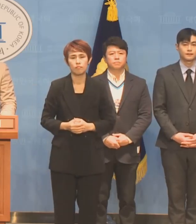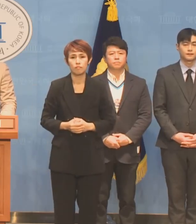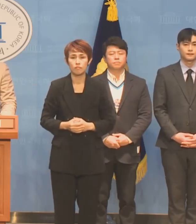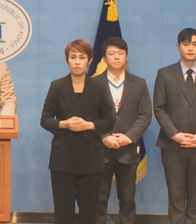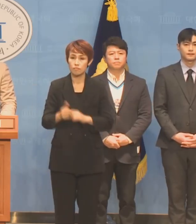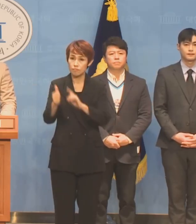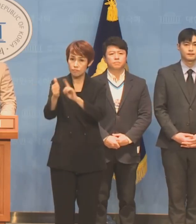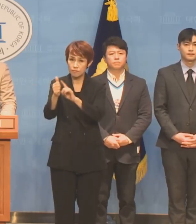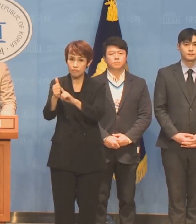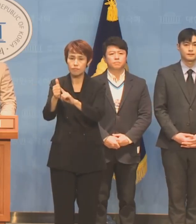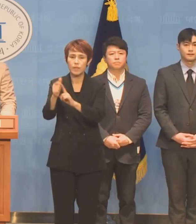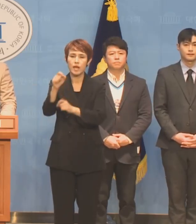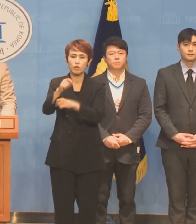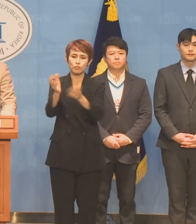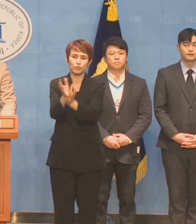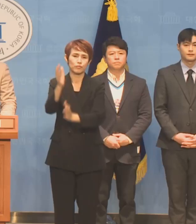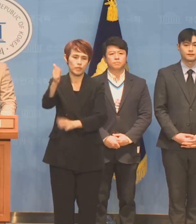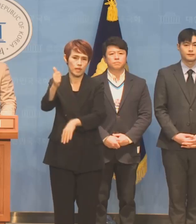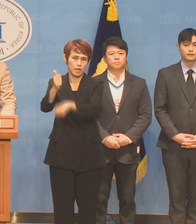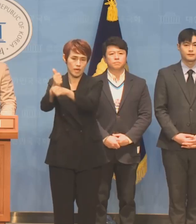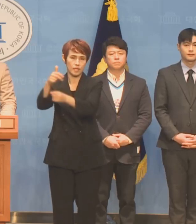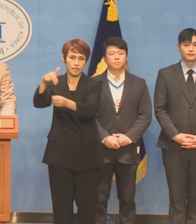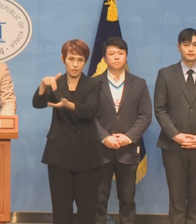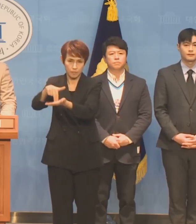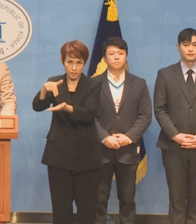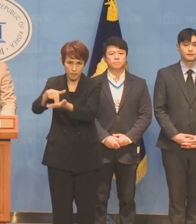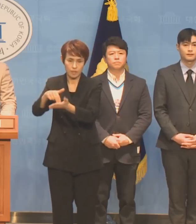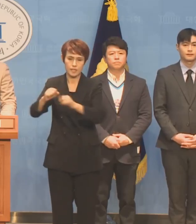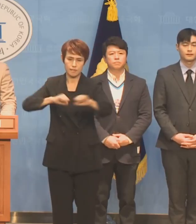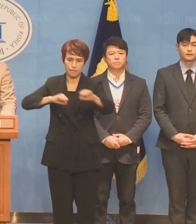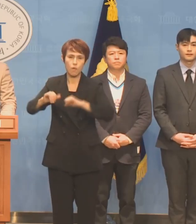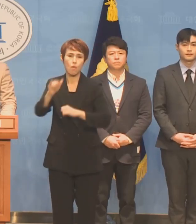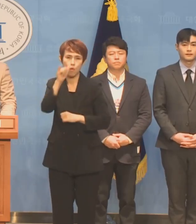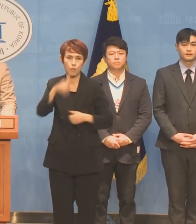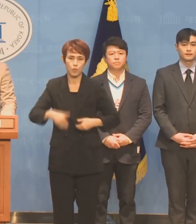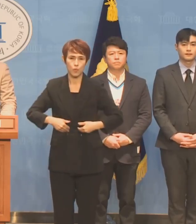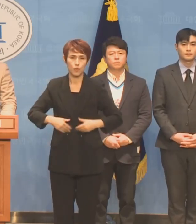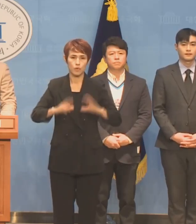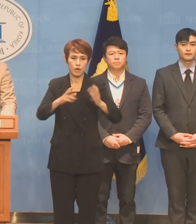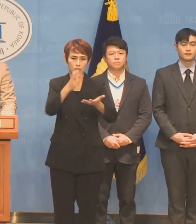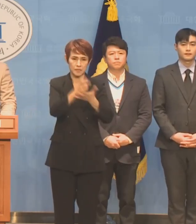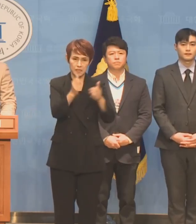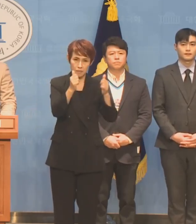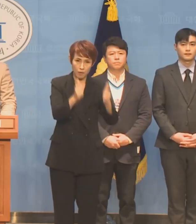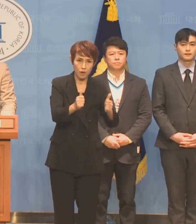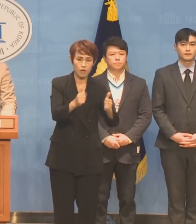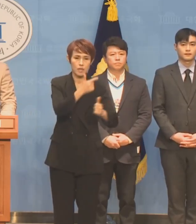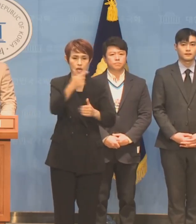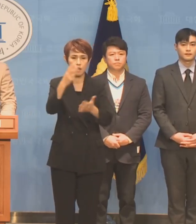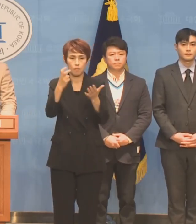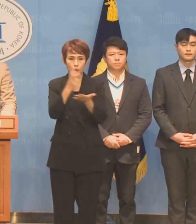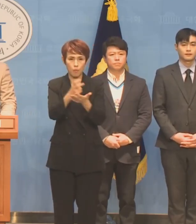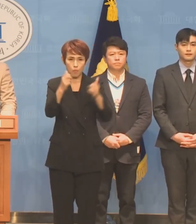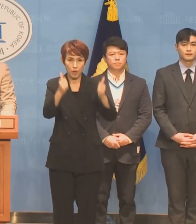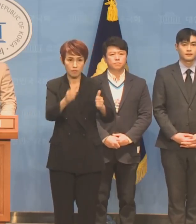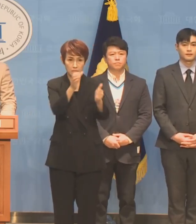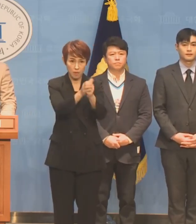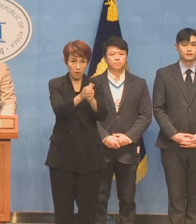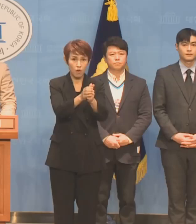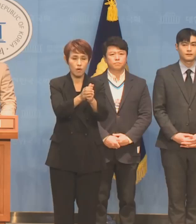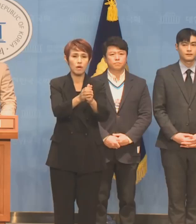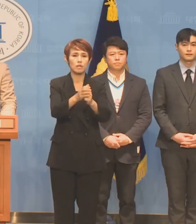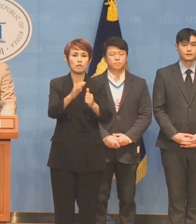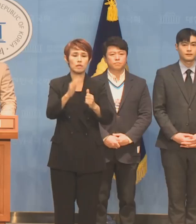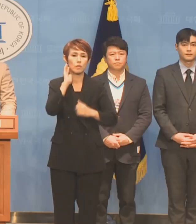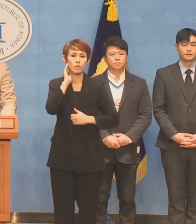권한대행은 행정부 수반으로서의 직무를 수행하고 헌재 재판관이나 대법관 임명은 국가 원수로서의